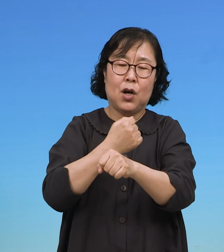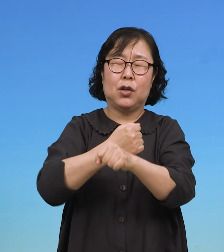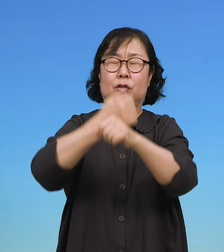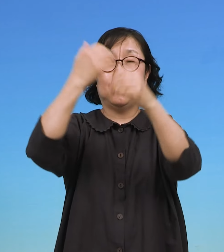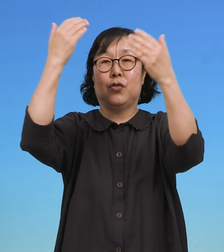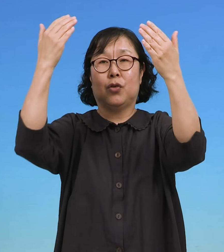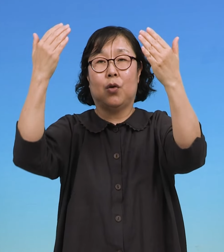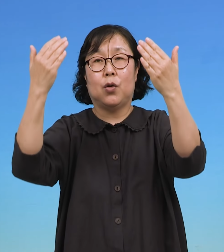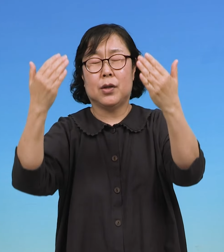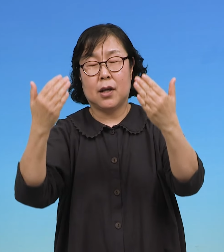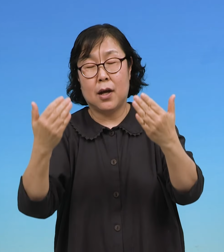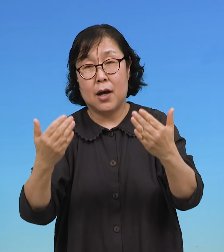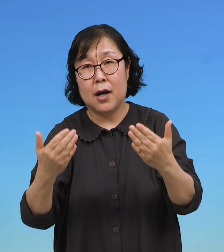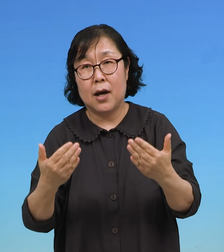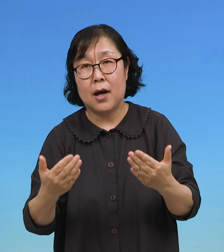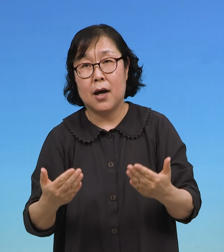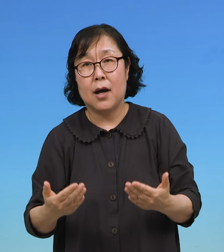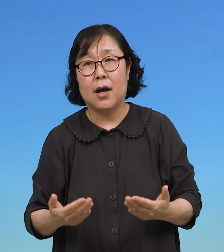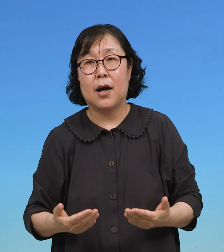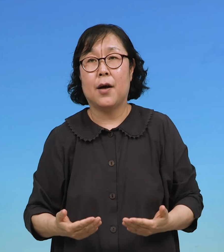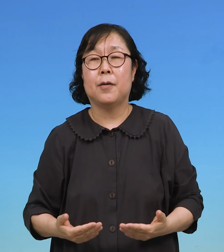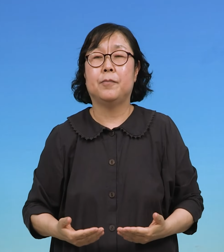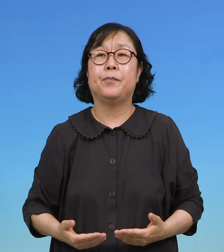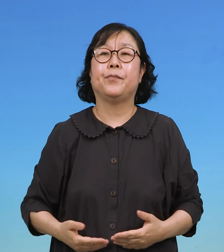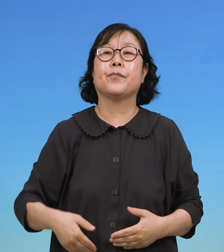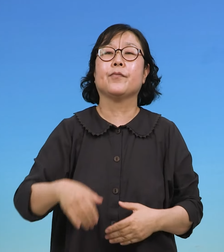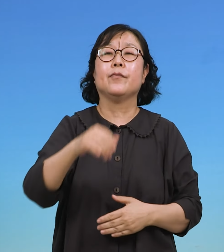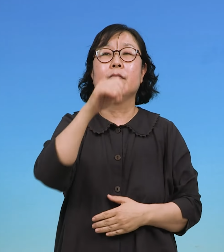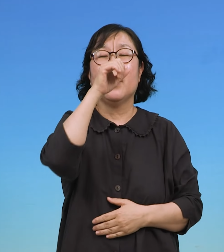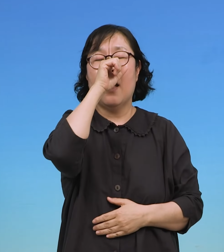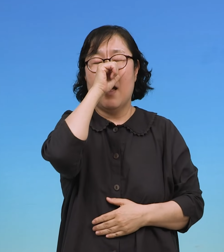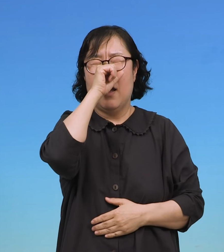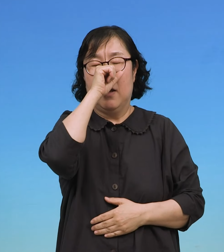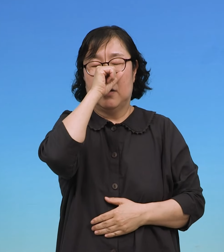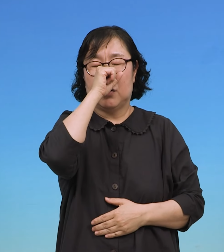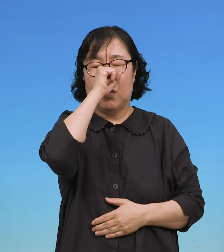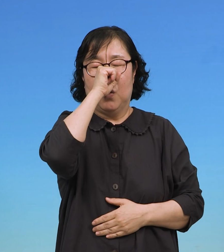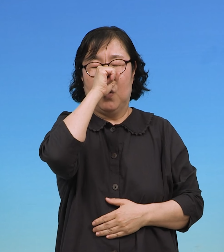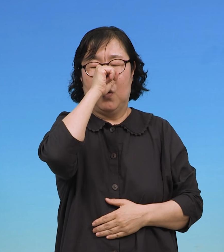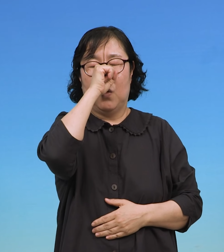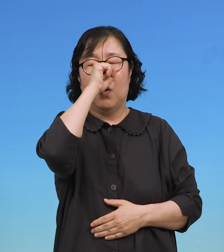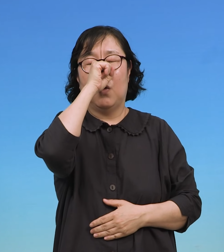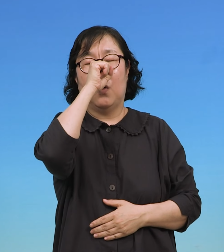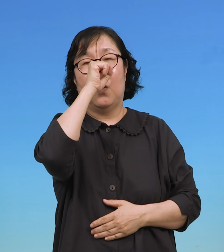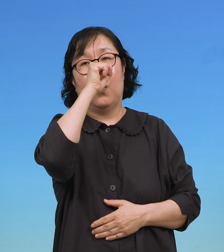일이 가능하도록 하신 그 하나님, 좋으신 하나님, 좋으신 하나님,